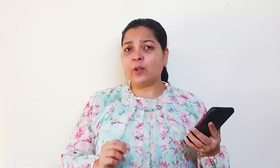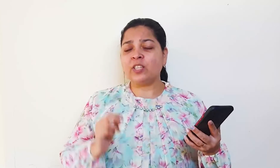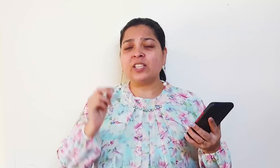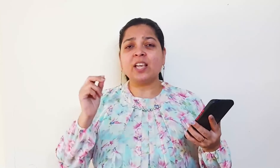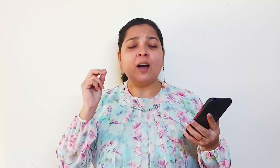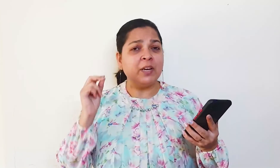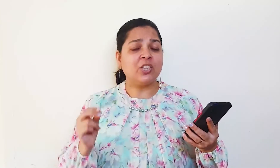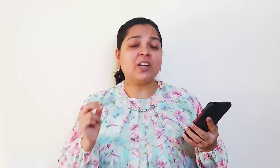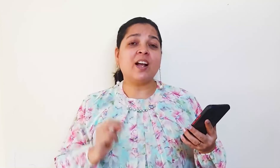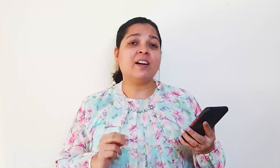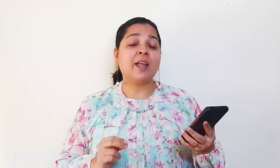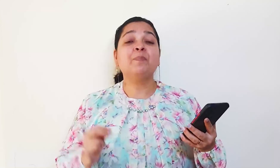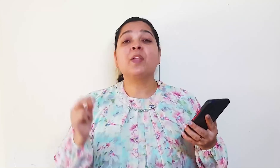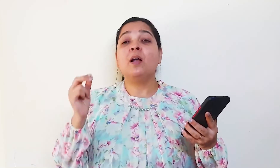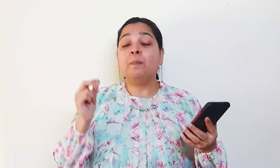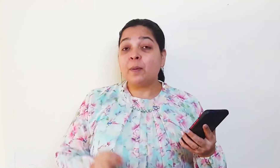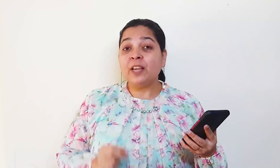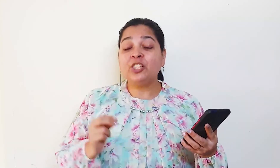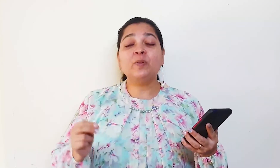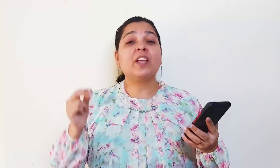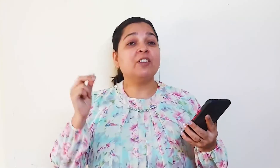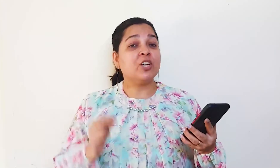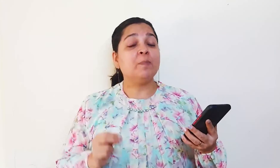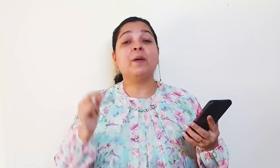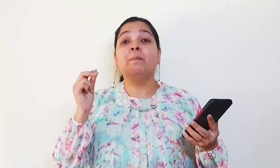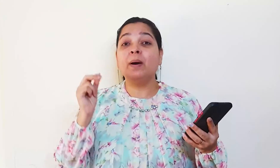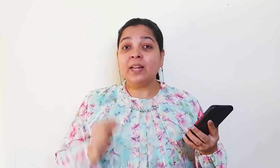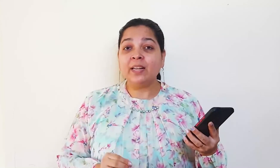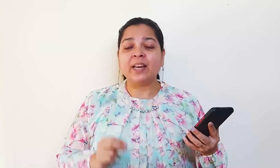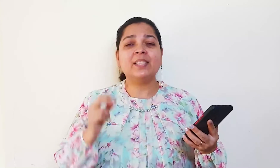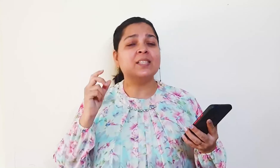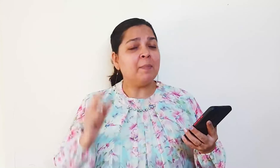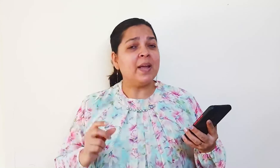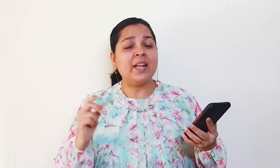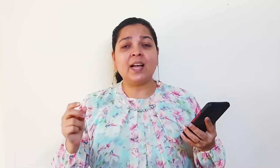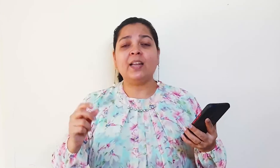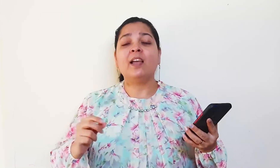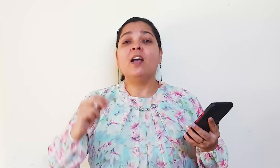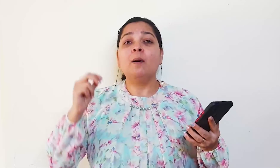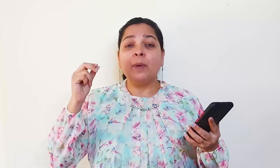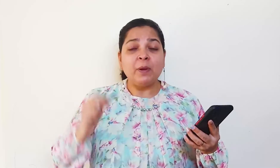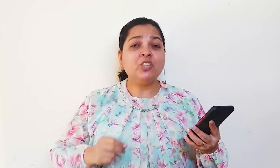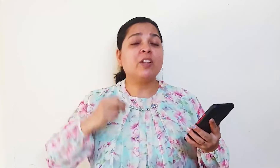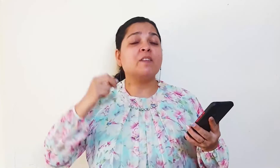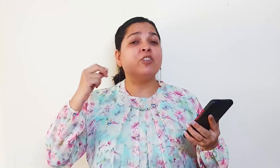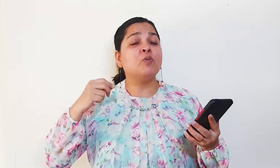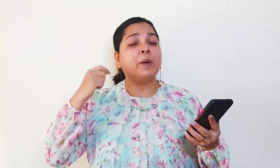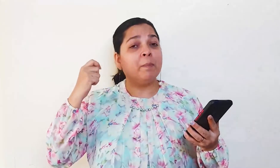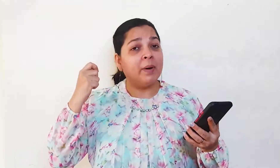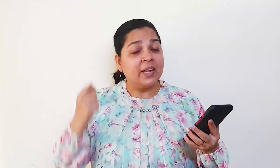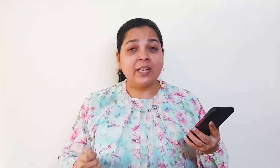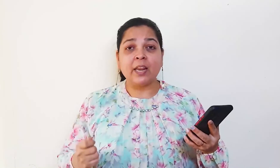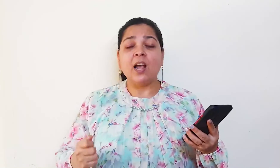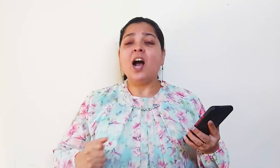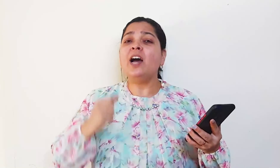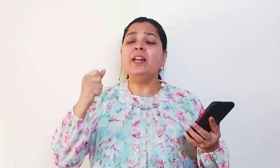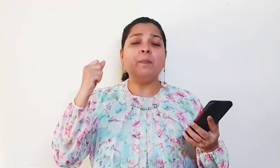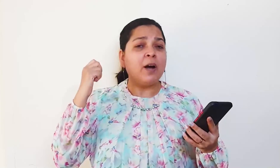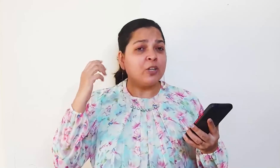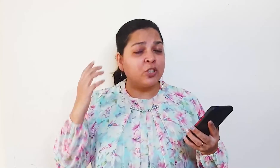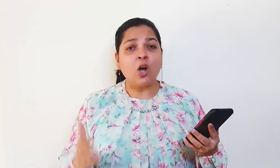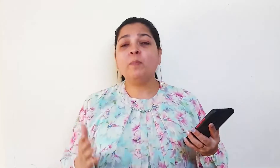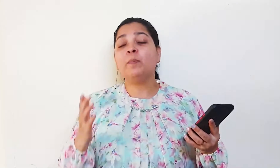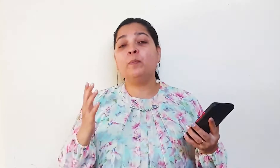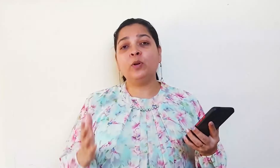पाउनु भएको छैन भने अन्य भाषा दिनुहोस् भनेर प्रार्थना गर्नुहोस् जसरी पौल प्रेरितले भन्नुभयो म सबै कुरा गर्न सक्छु